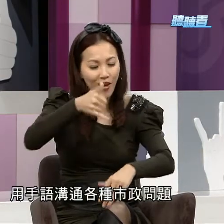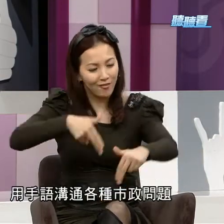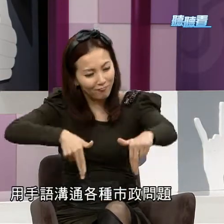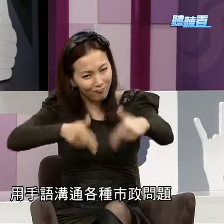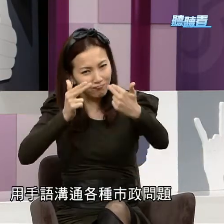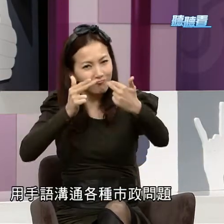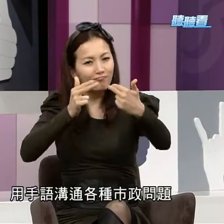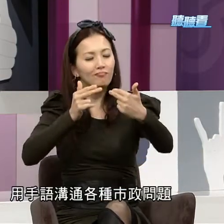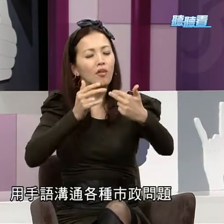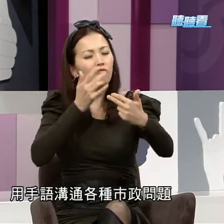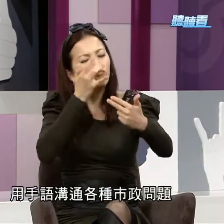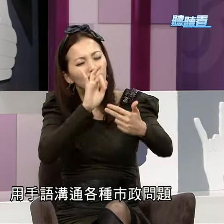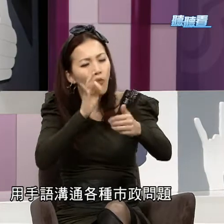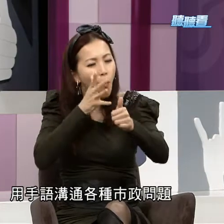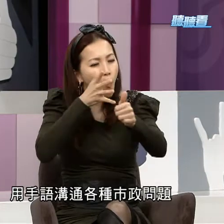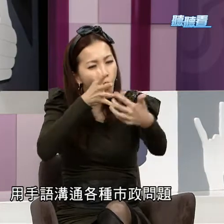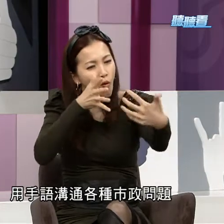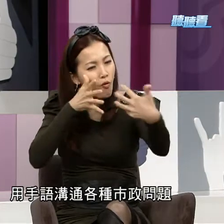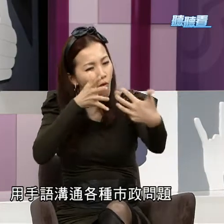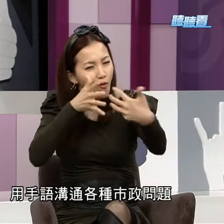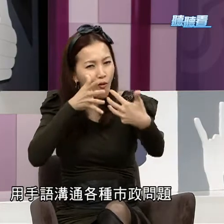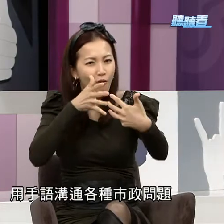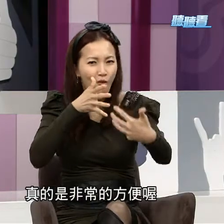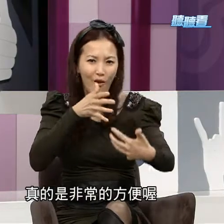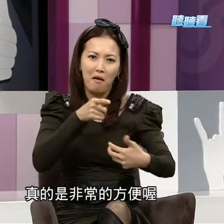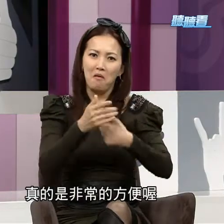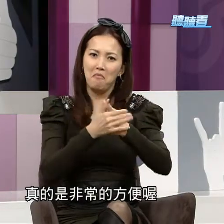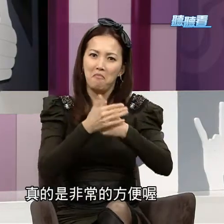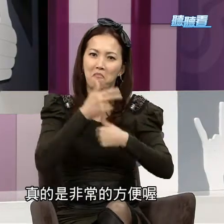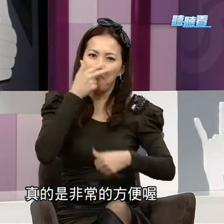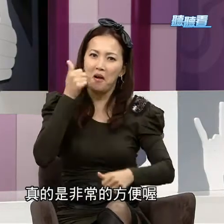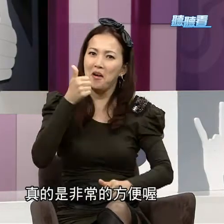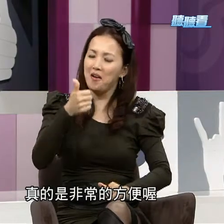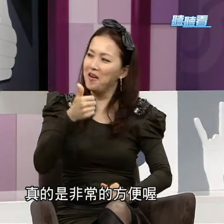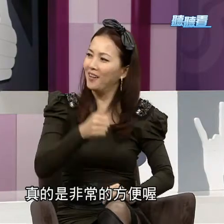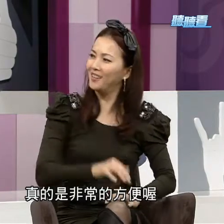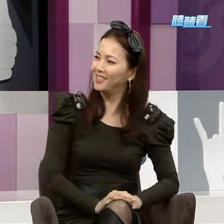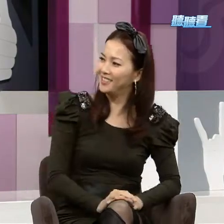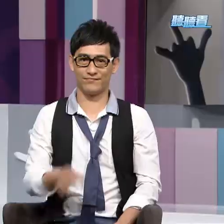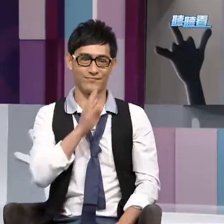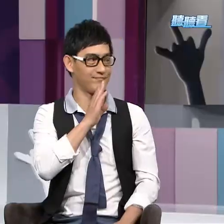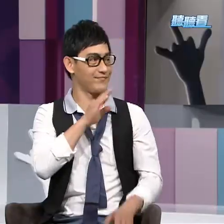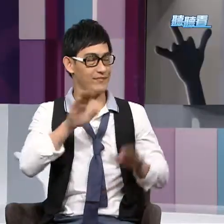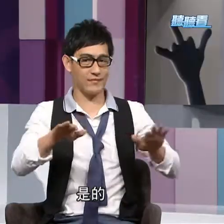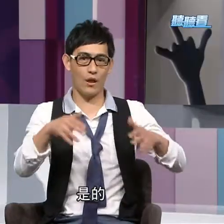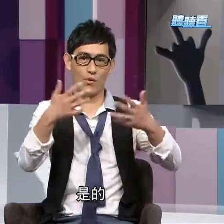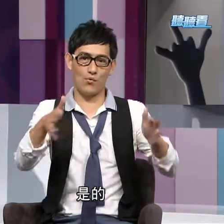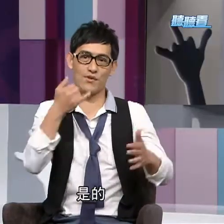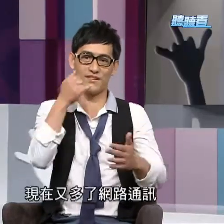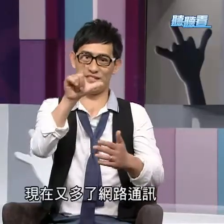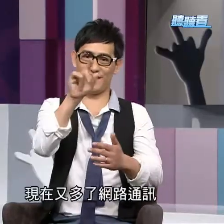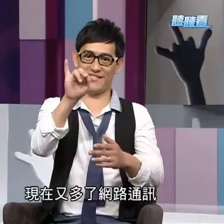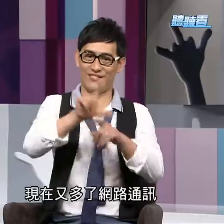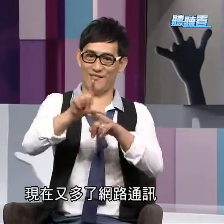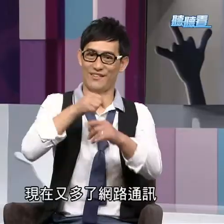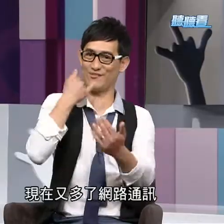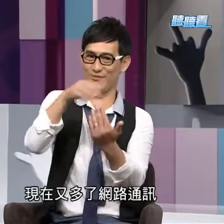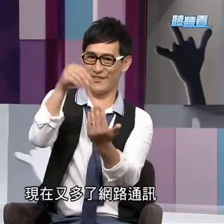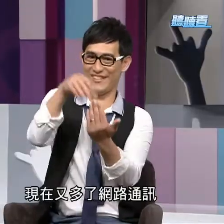语沟通各种视障问题，真的是非常的方便哦。 嗯，是的，现在啊又多了 LINE 可以